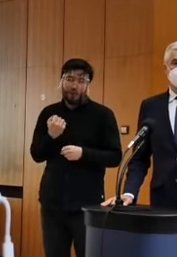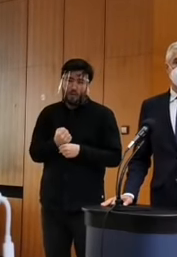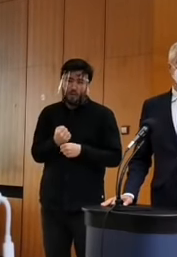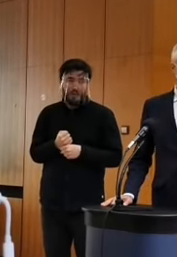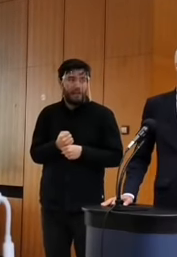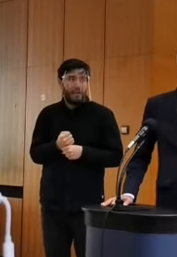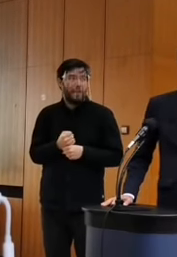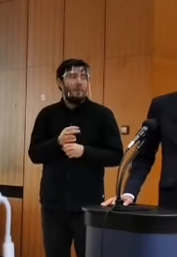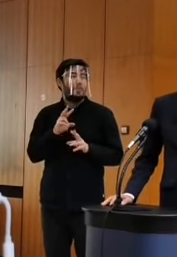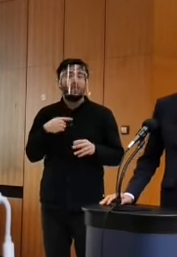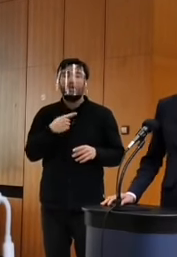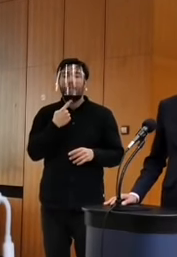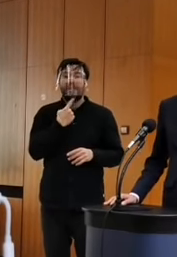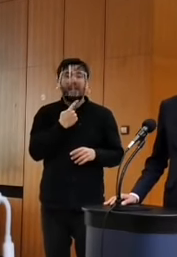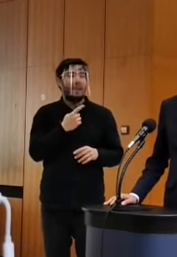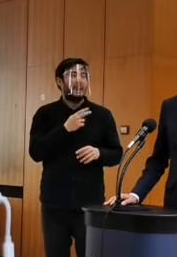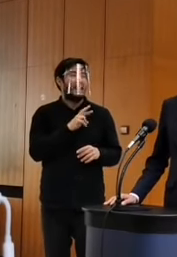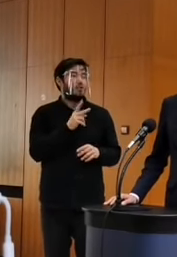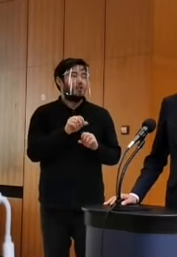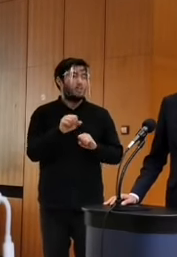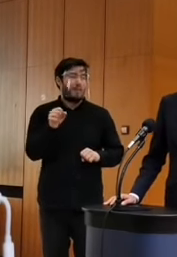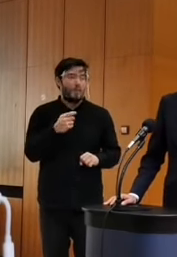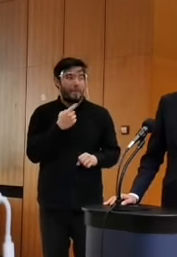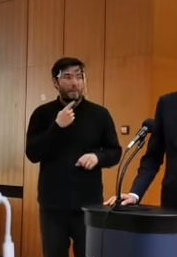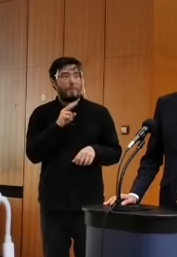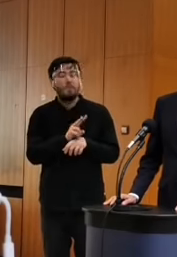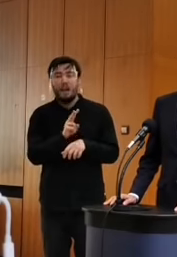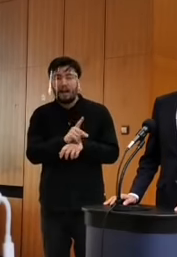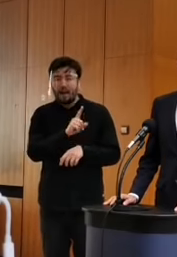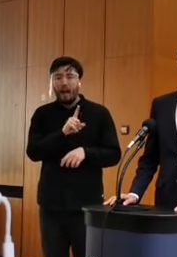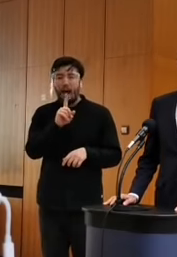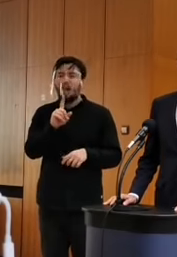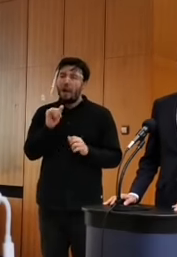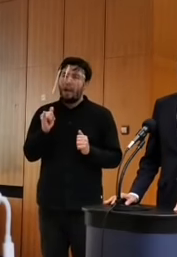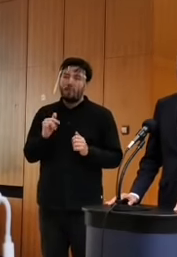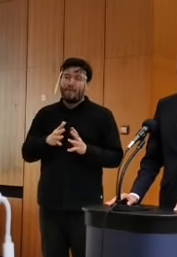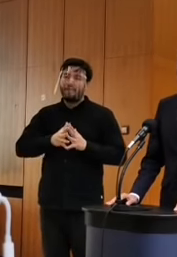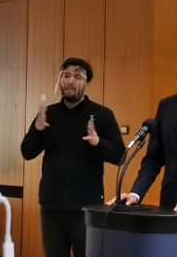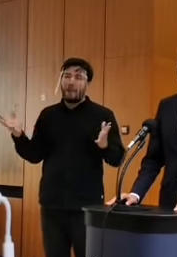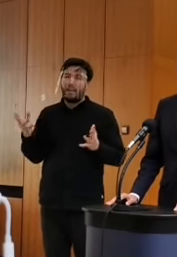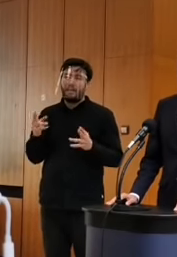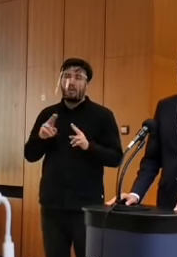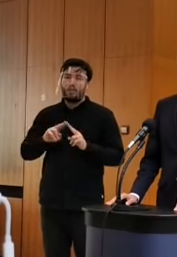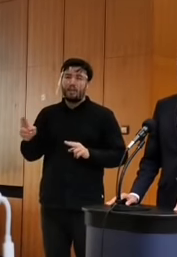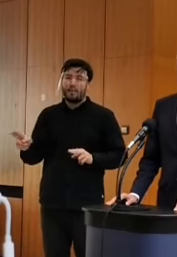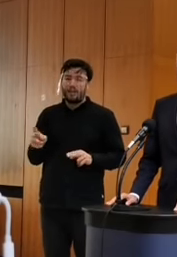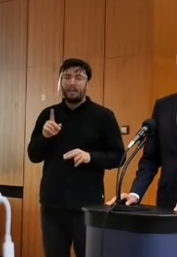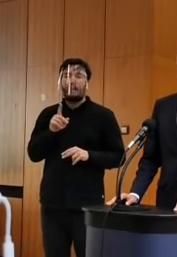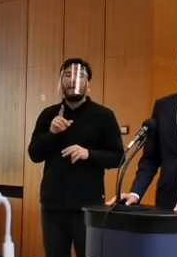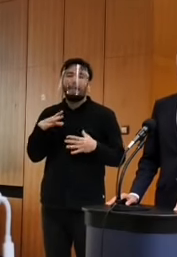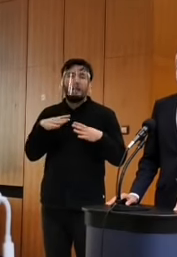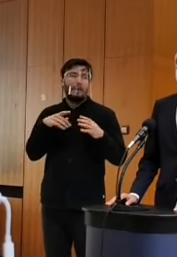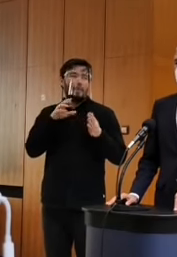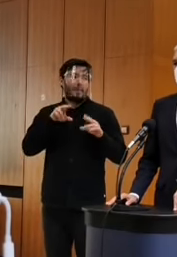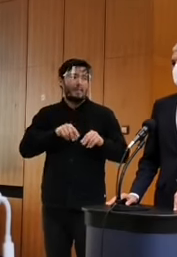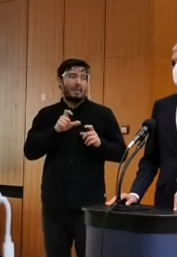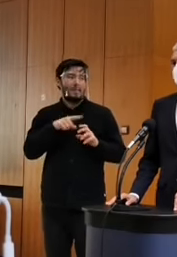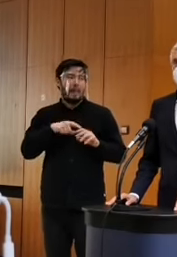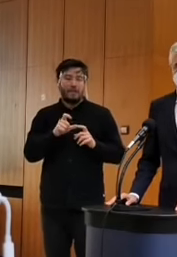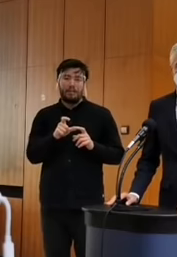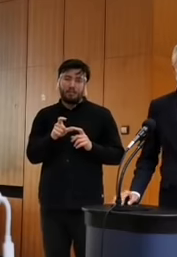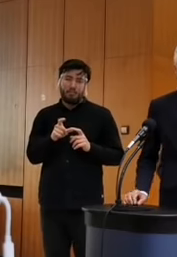pocit dokonca, že som Ríšovi povedal, že bacha, lebo ťa to dobehne. Ale rozdiel je zásadný a pán predseda SAS ho vysvetlil. Takže